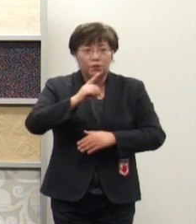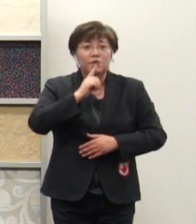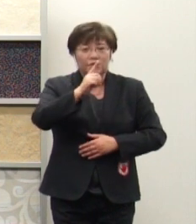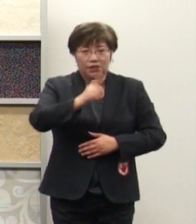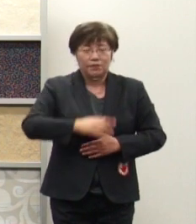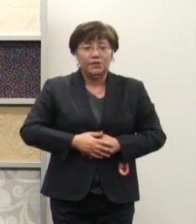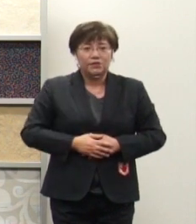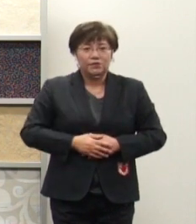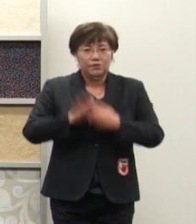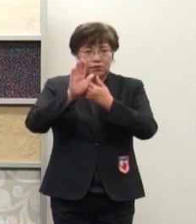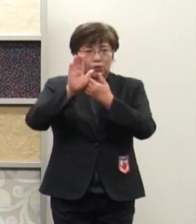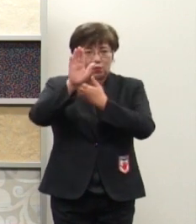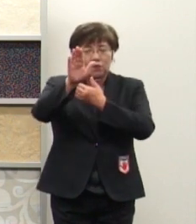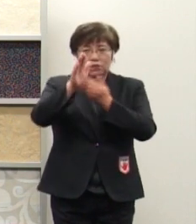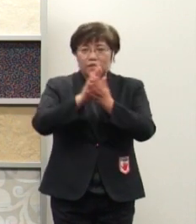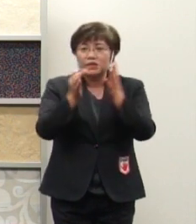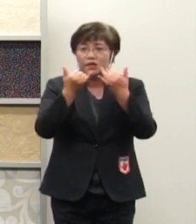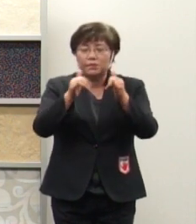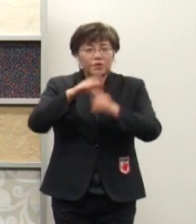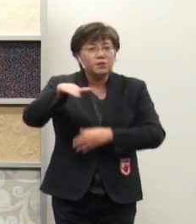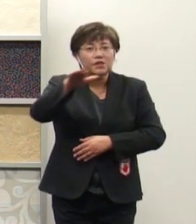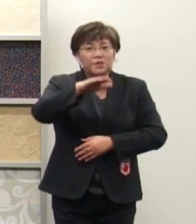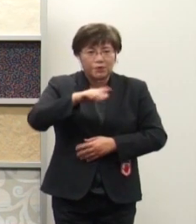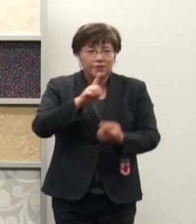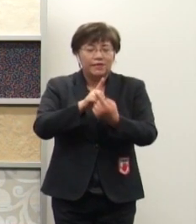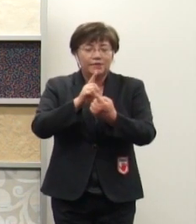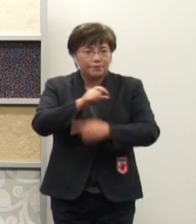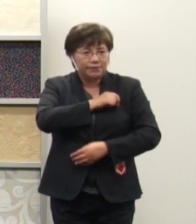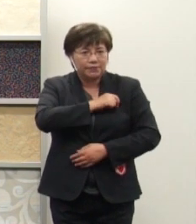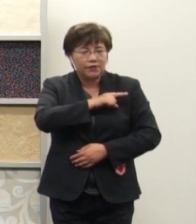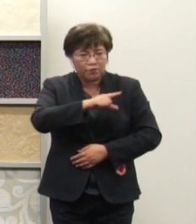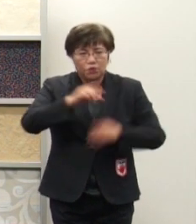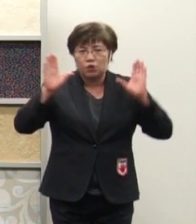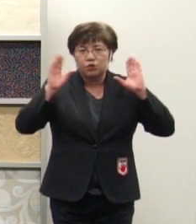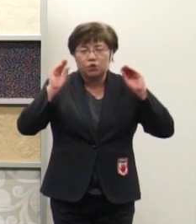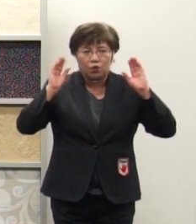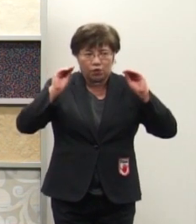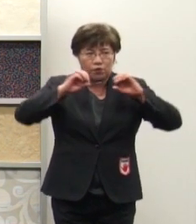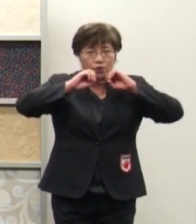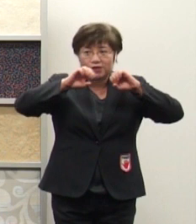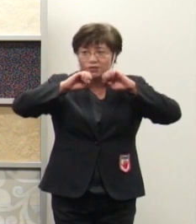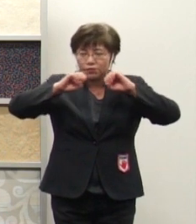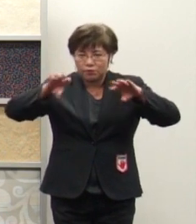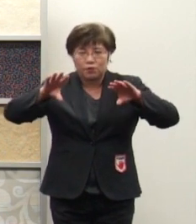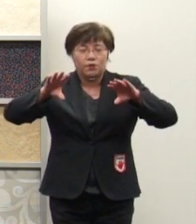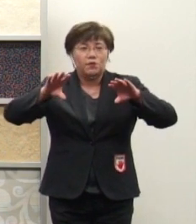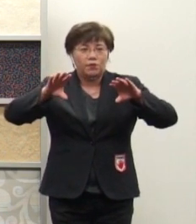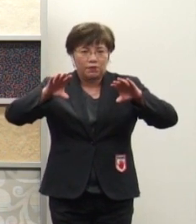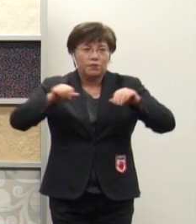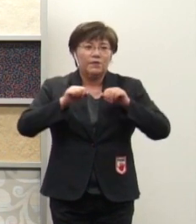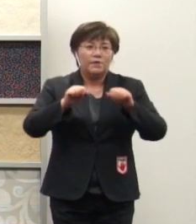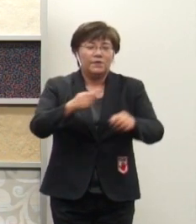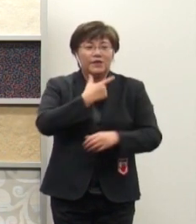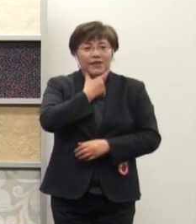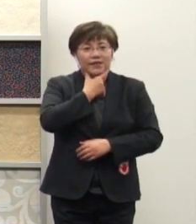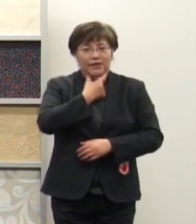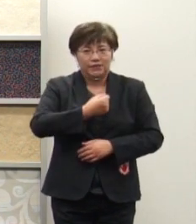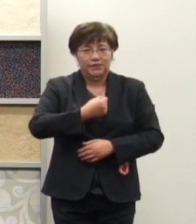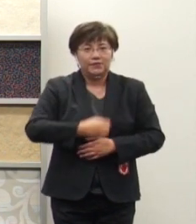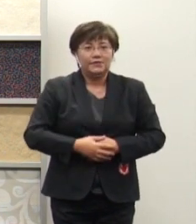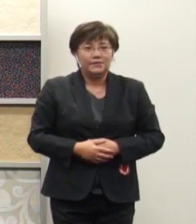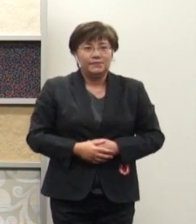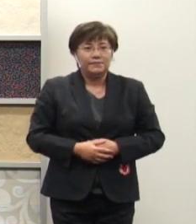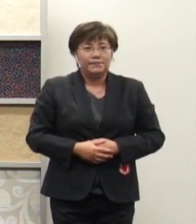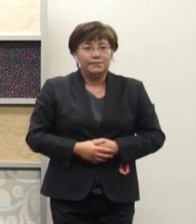に、今後も県民の皆様に対しまして積極的な情報発信を行ってまいりたいと思います。